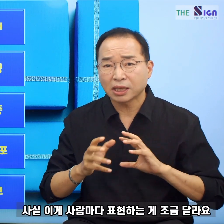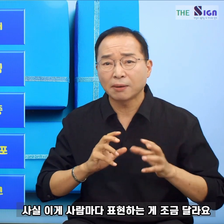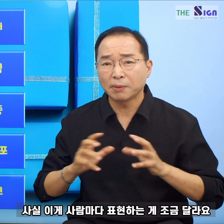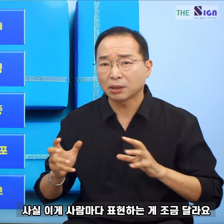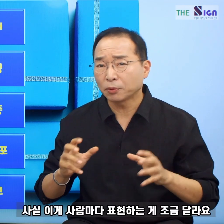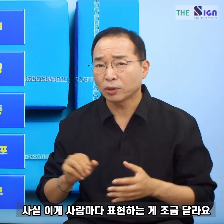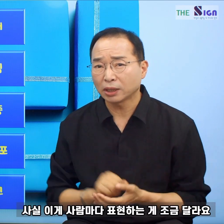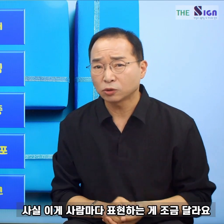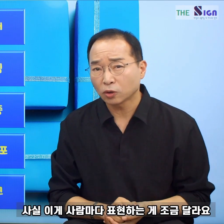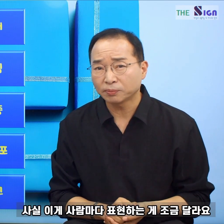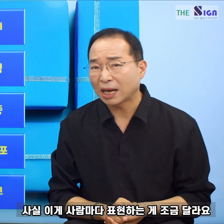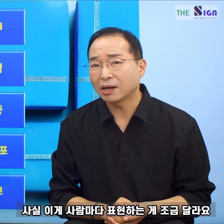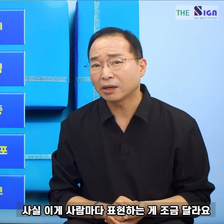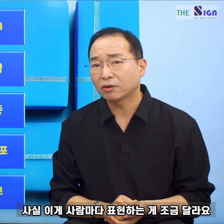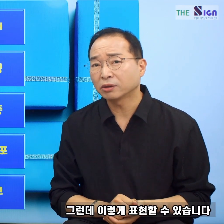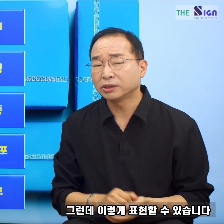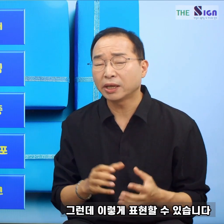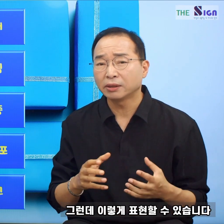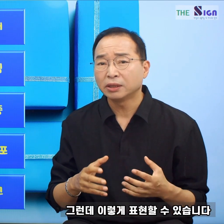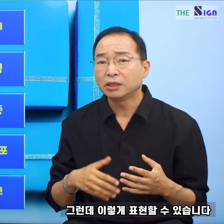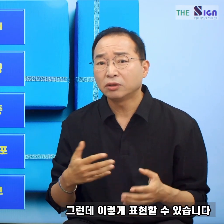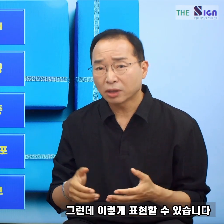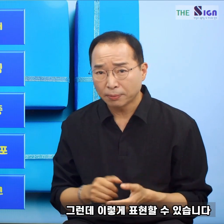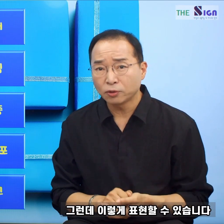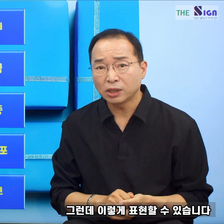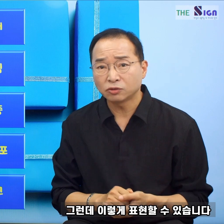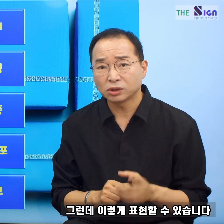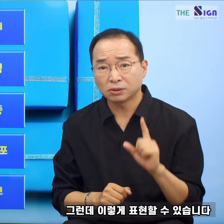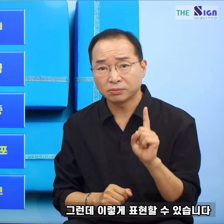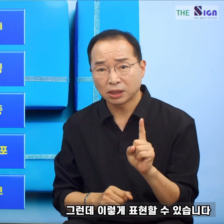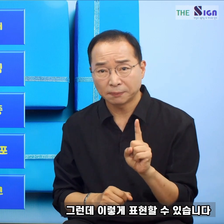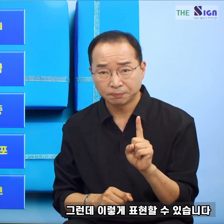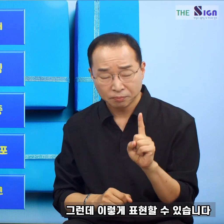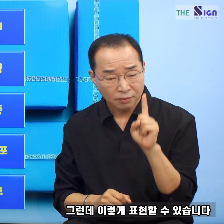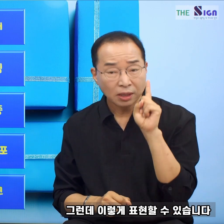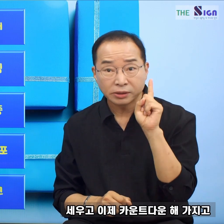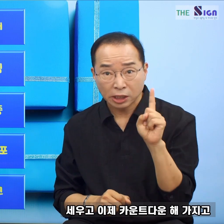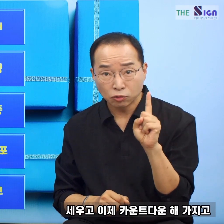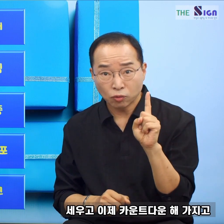사람마다 표현하는 게 조금 달라요. 근데 이렇게 표현할 수 있습니다. 세우고